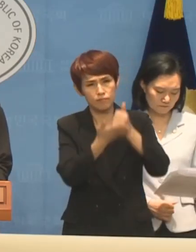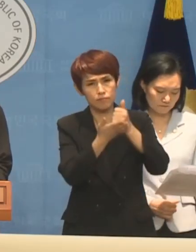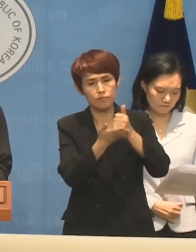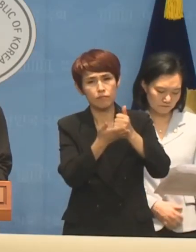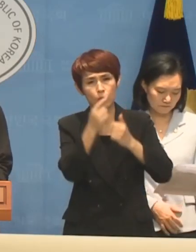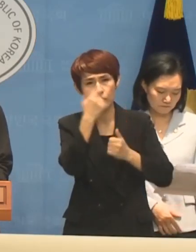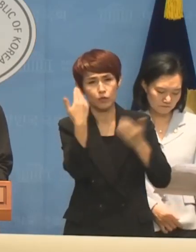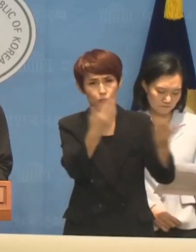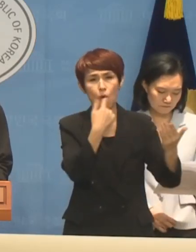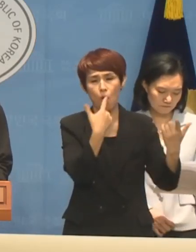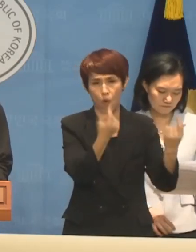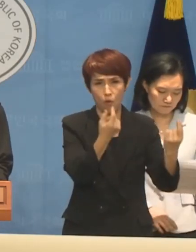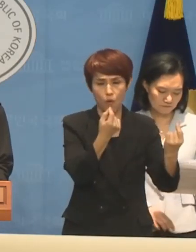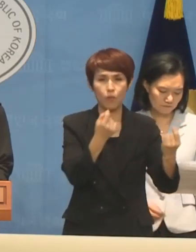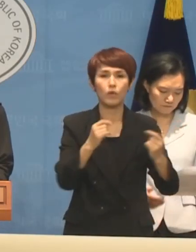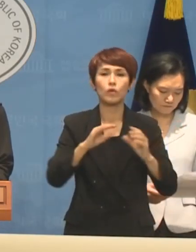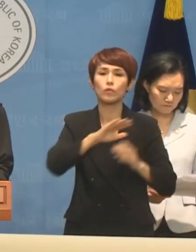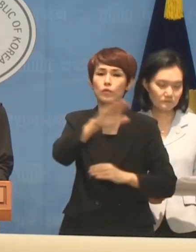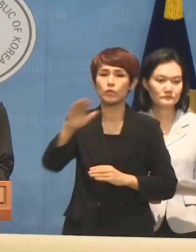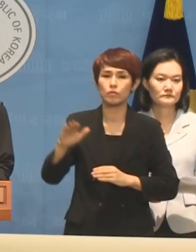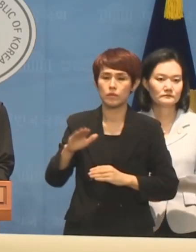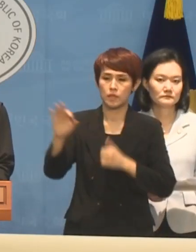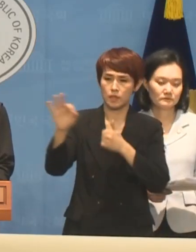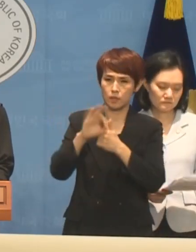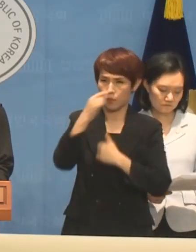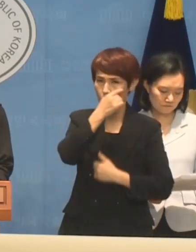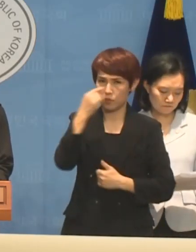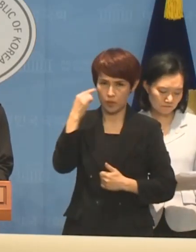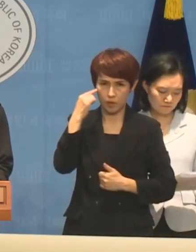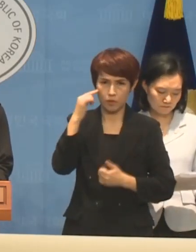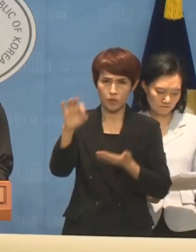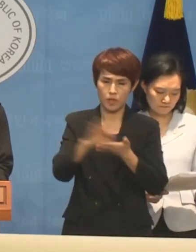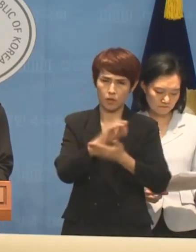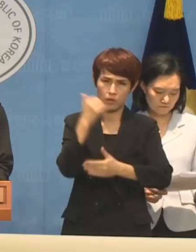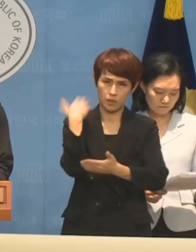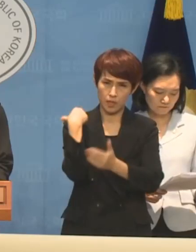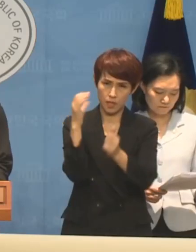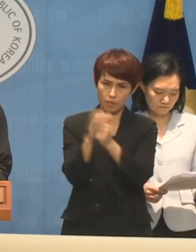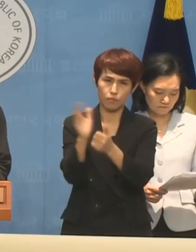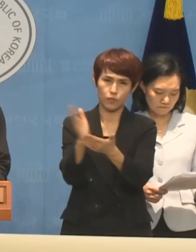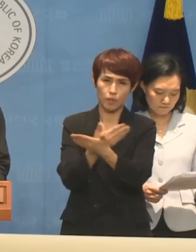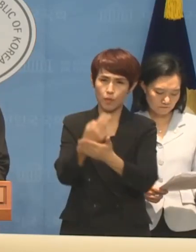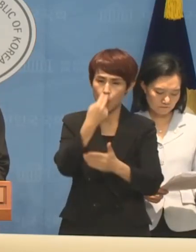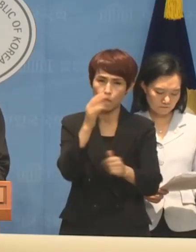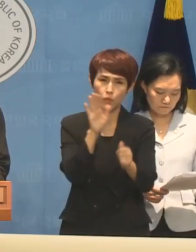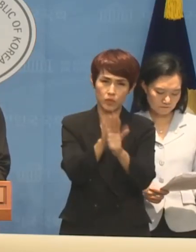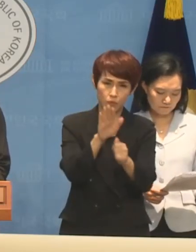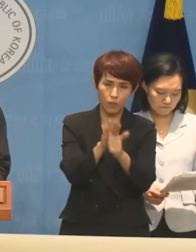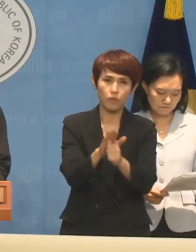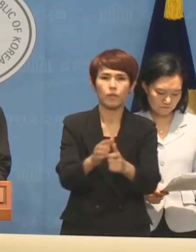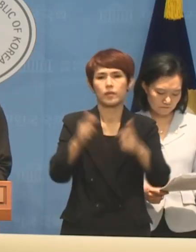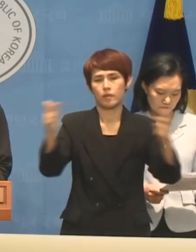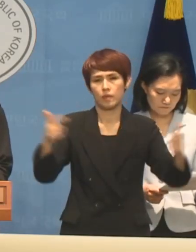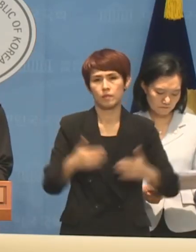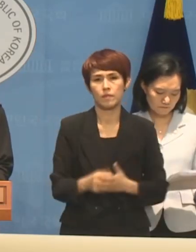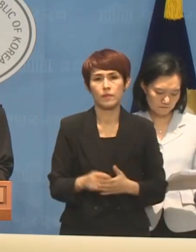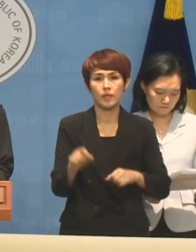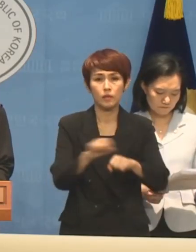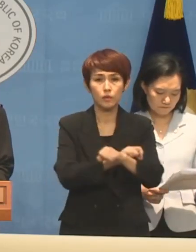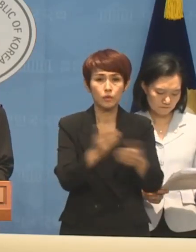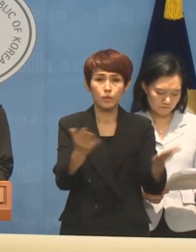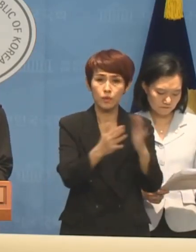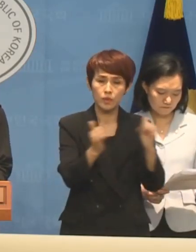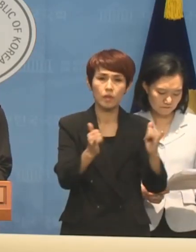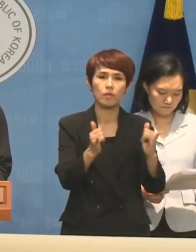보장하는 것처럼 우리도 국가의 지급 보장 및 재정 책임 분담, 보험료 지원, 크레딧 확대, 특고 노동자 사업장 전환